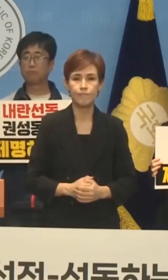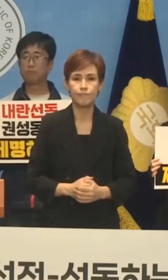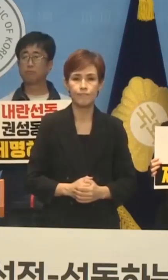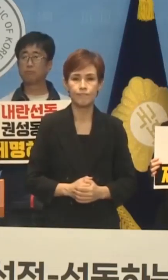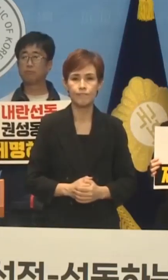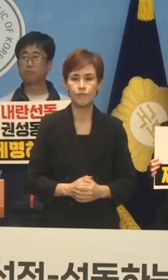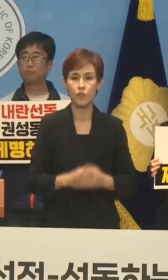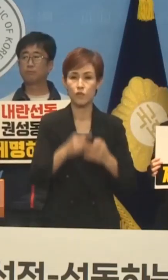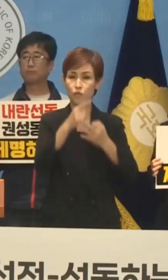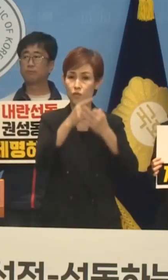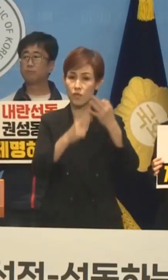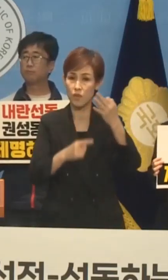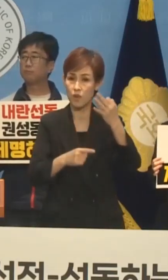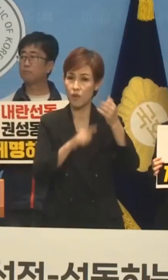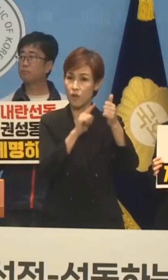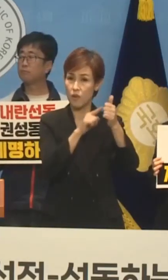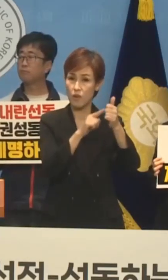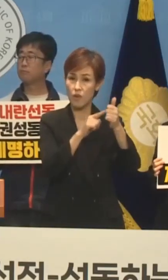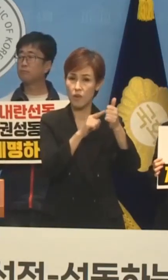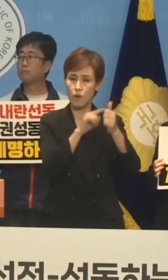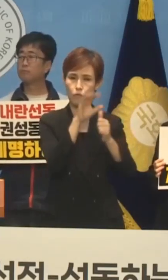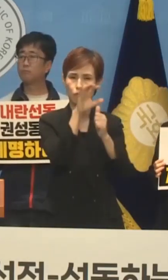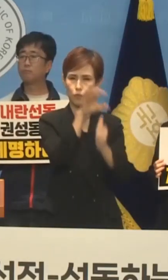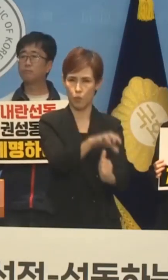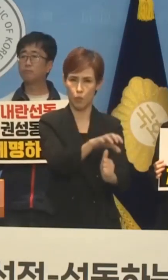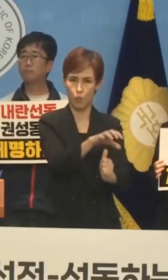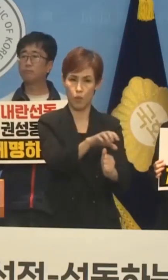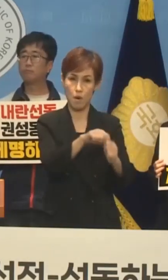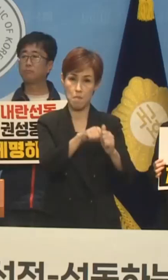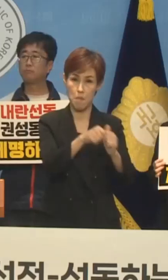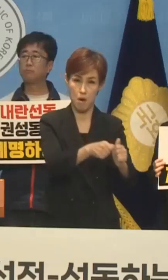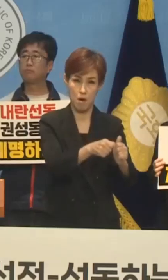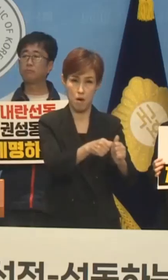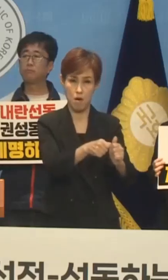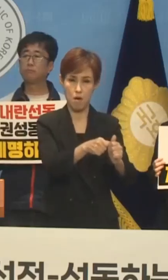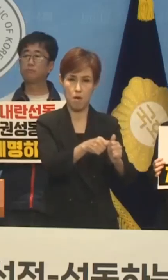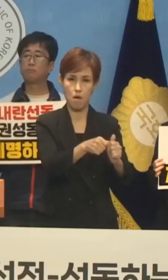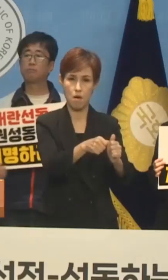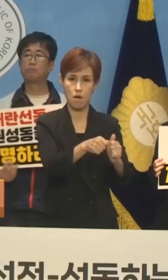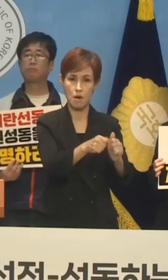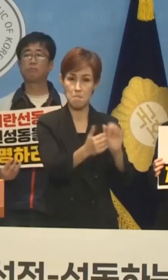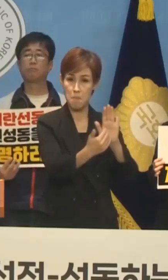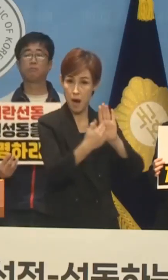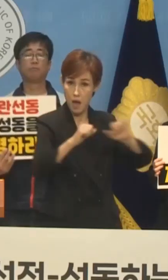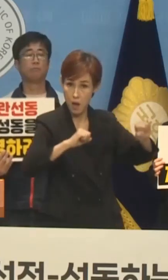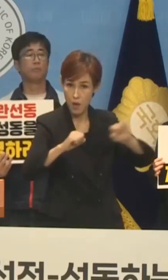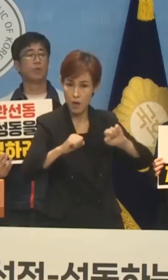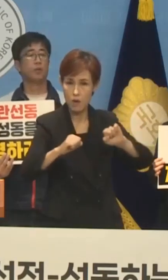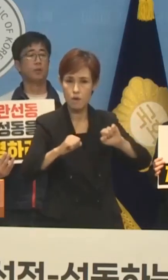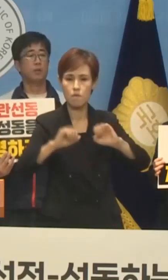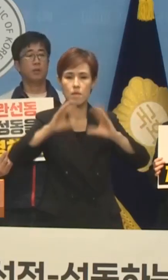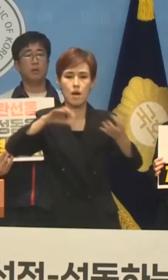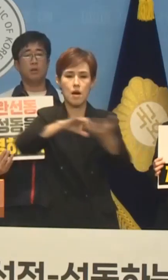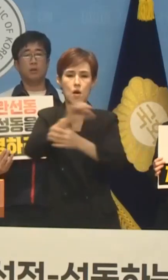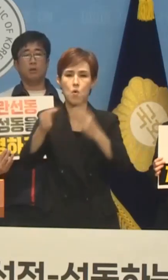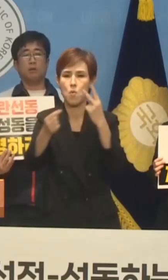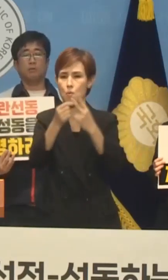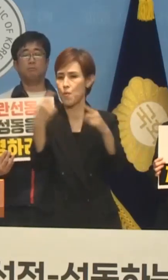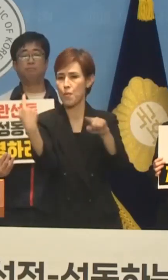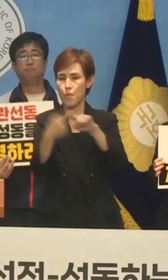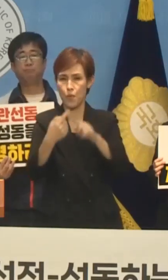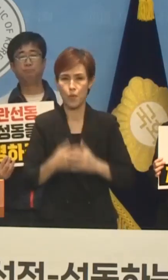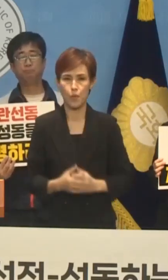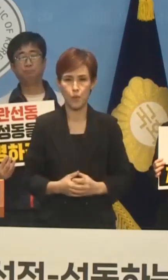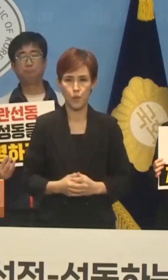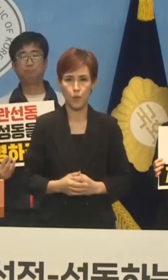네, 윤석열의 구속과 처벌, 파면을 막는 모든 행위는 제2의 내란입니다. 윤석열 정권